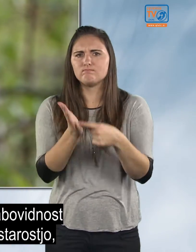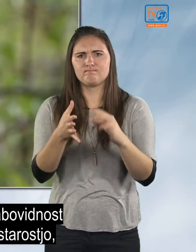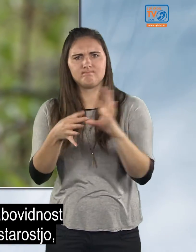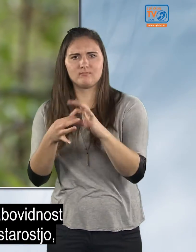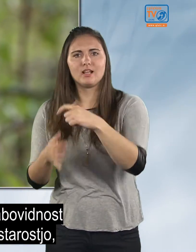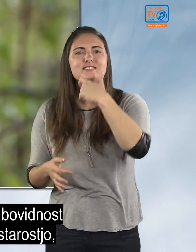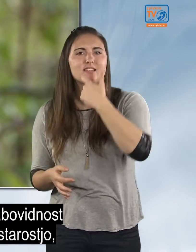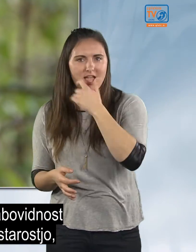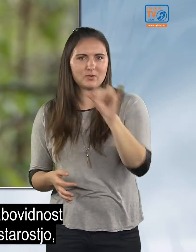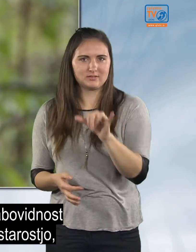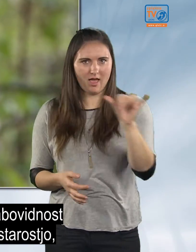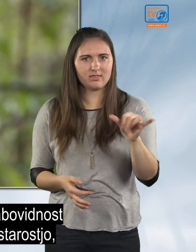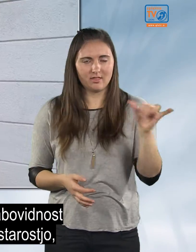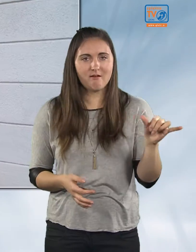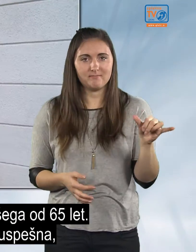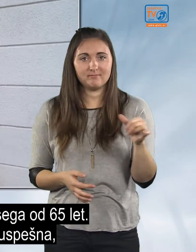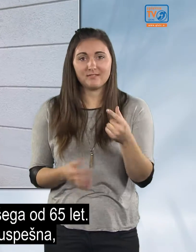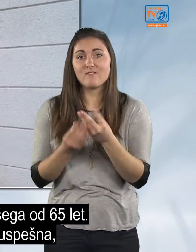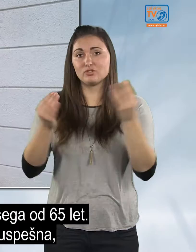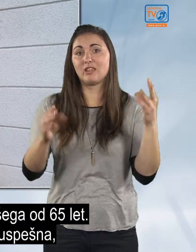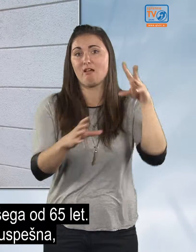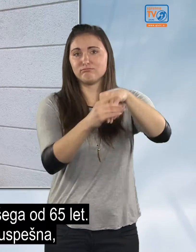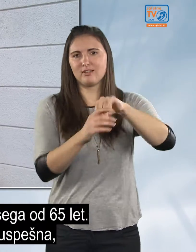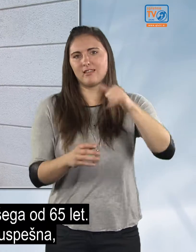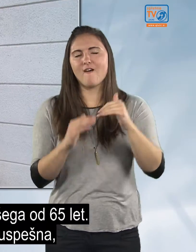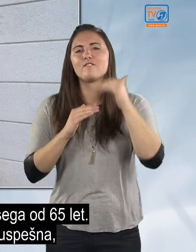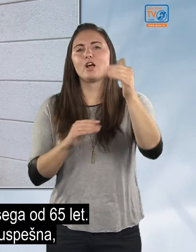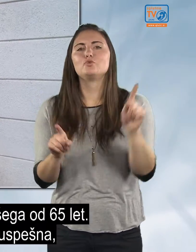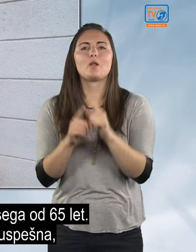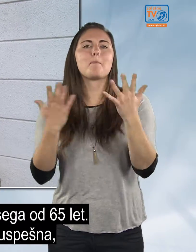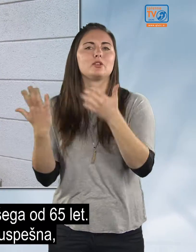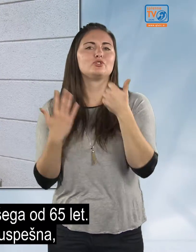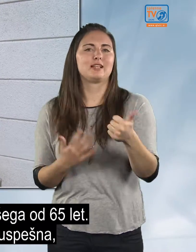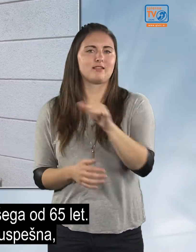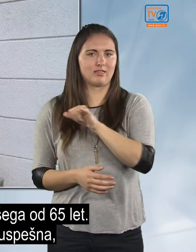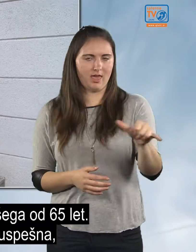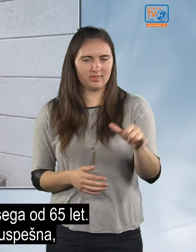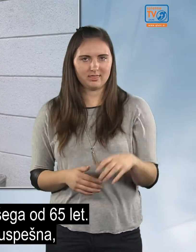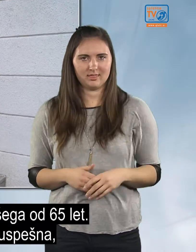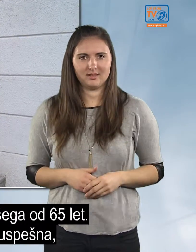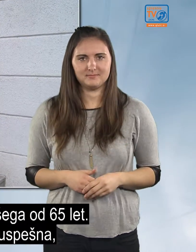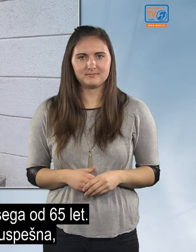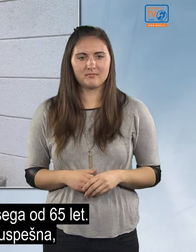izrazito povezani s starostjo, je večina članstva starejšega od 65 let.